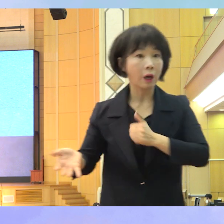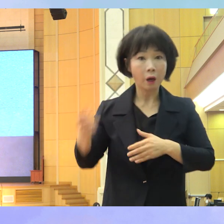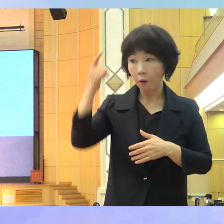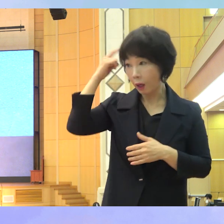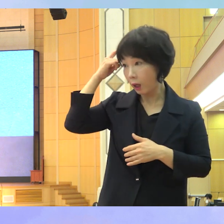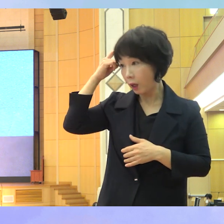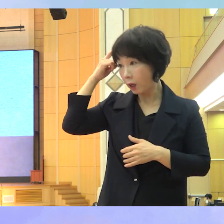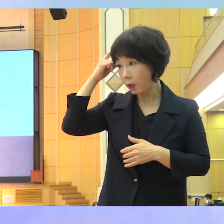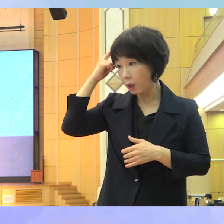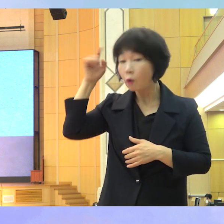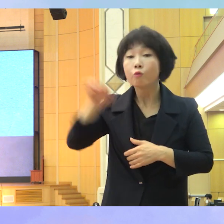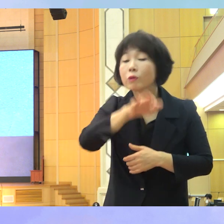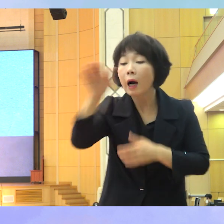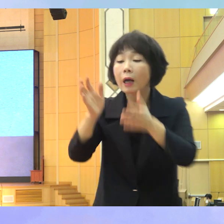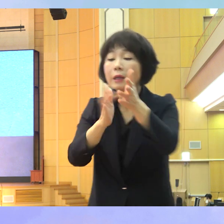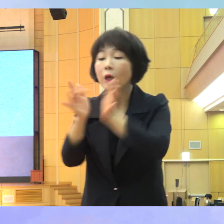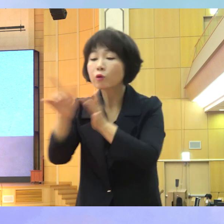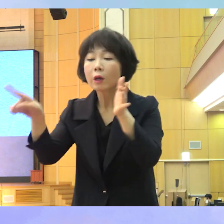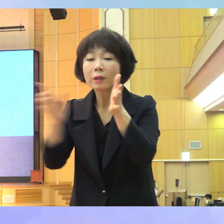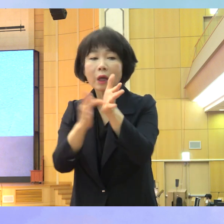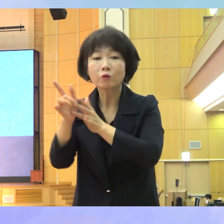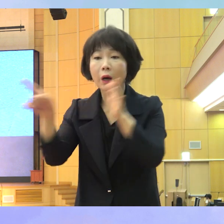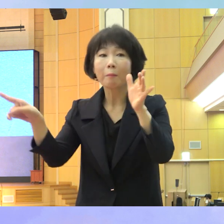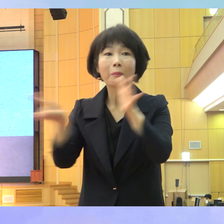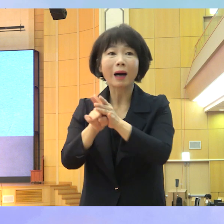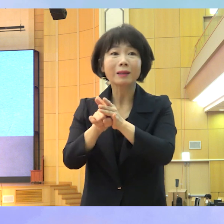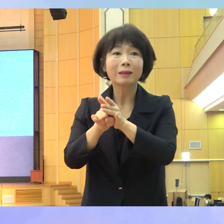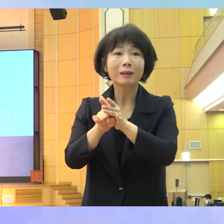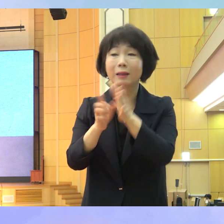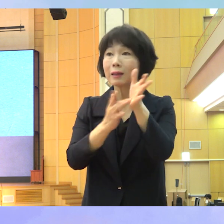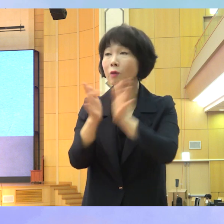예수님을 만나기 이전은 다 죽고예요.